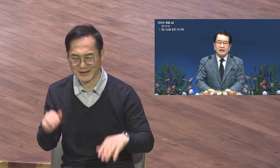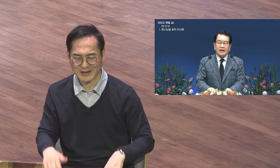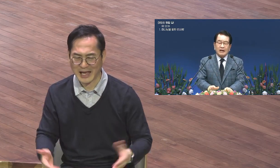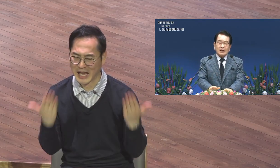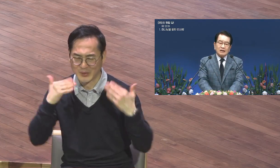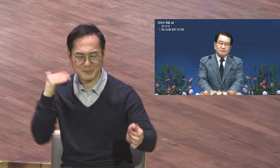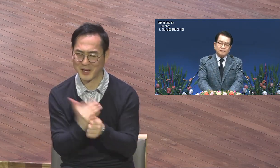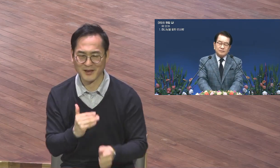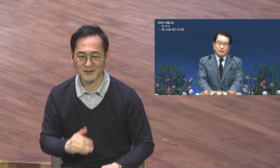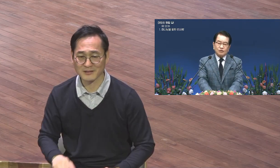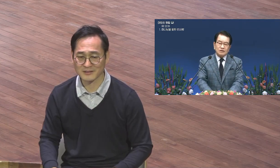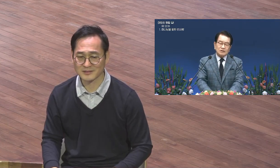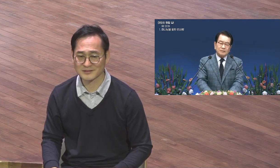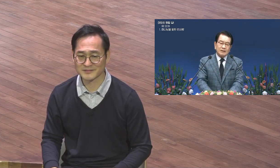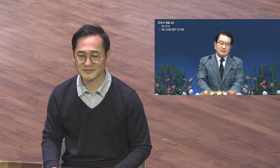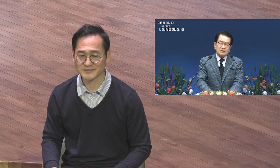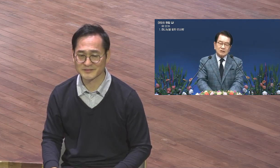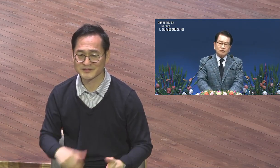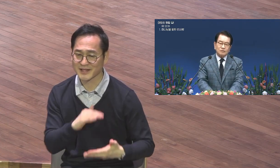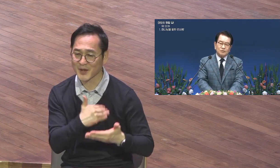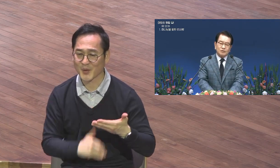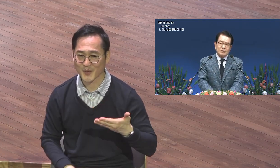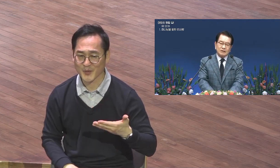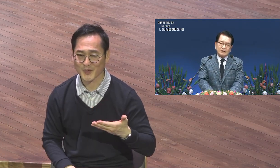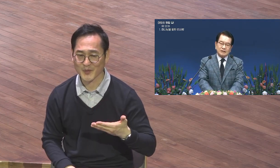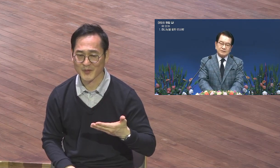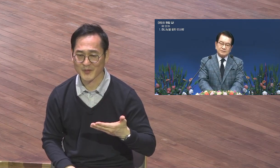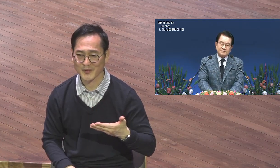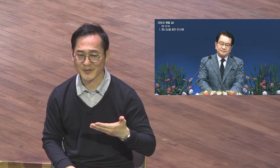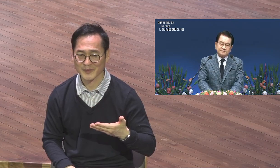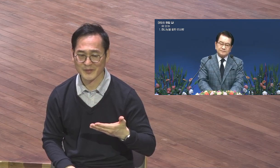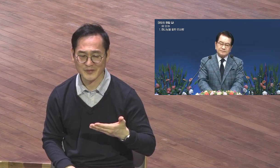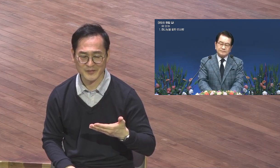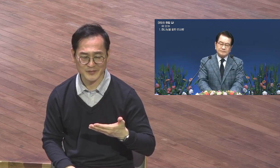퇴학식이 있을 때 그 통지서 받았을 때 우리 부모는 어떻게